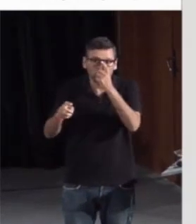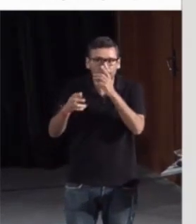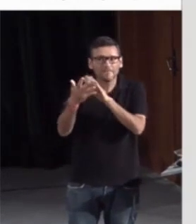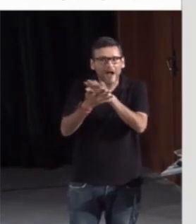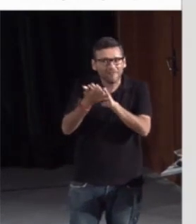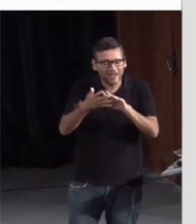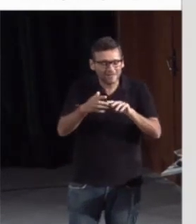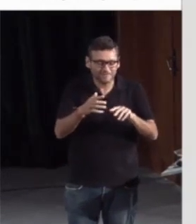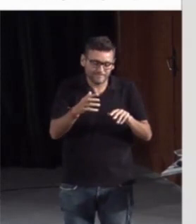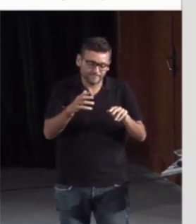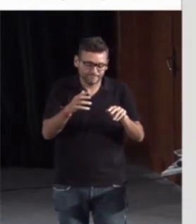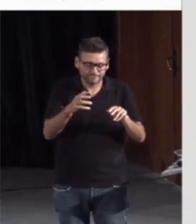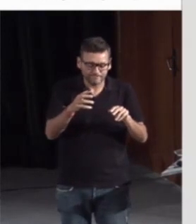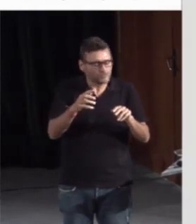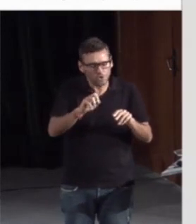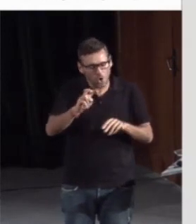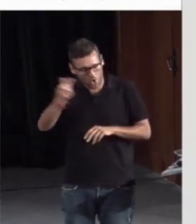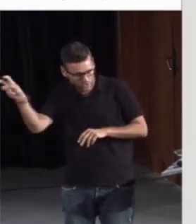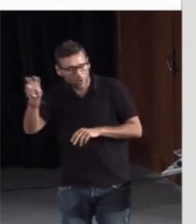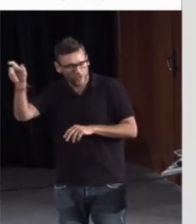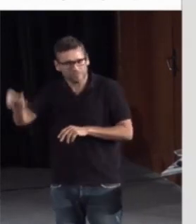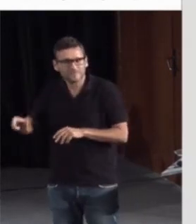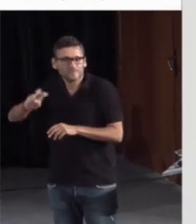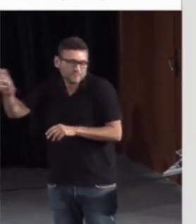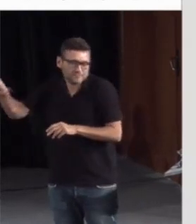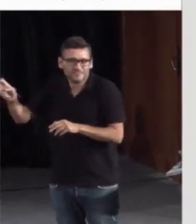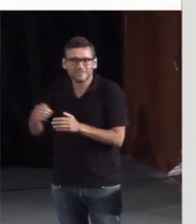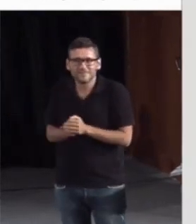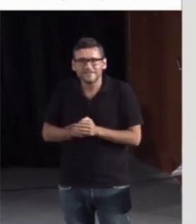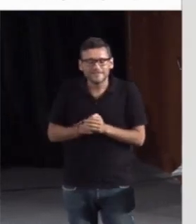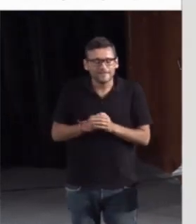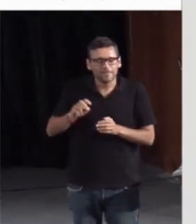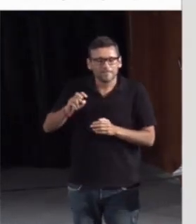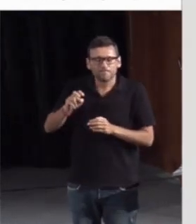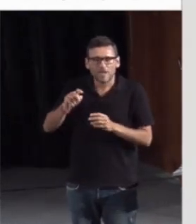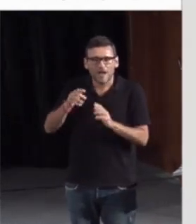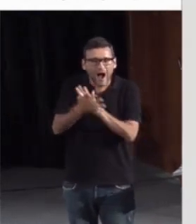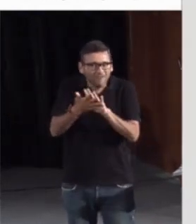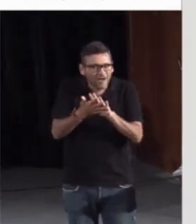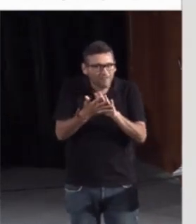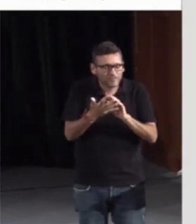Esta autora habla también, otro autor, perdón, error del intérprete,